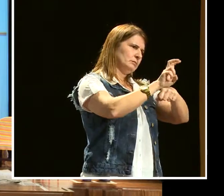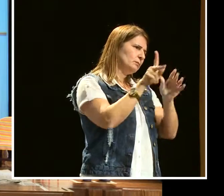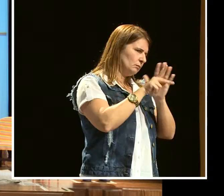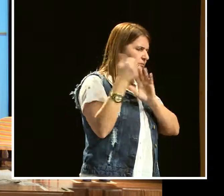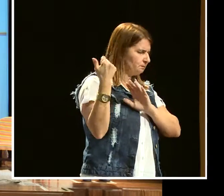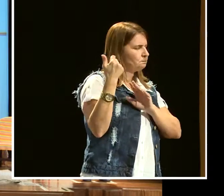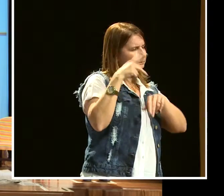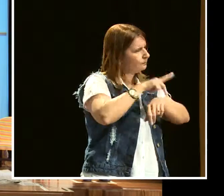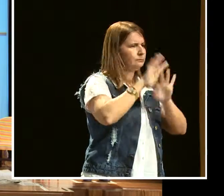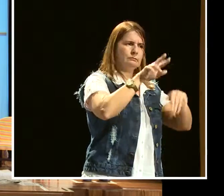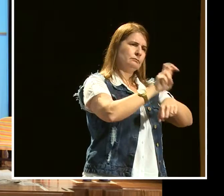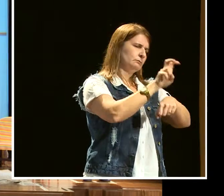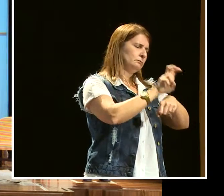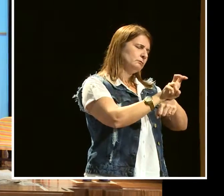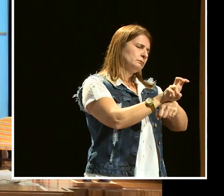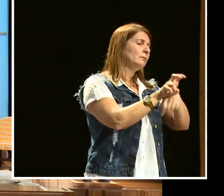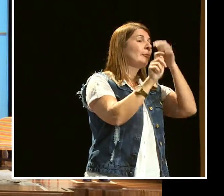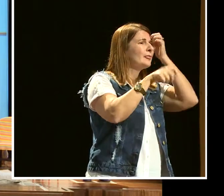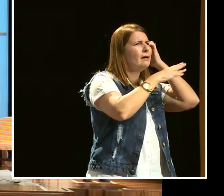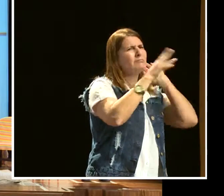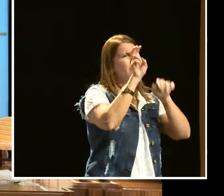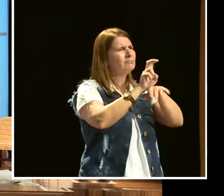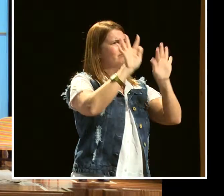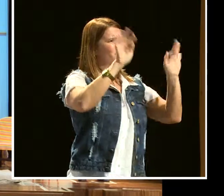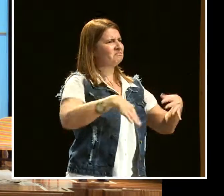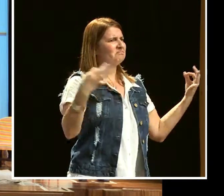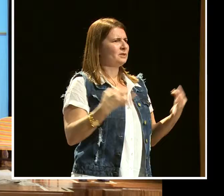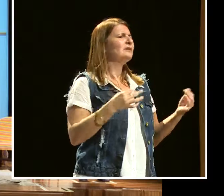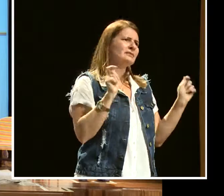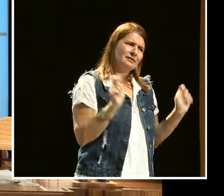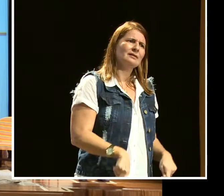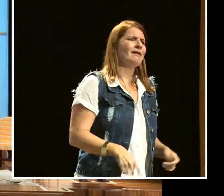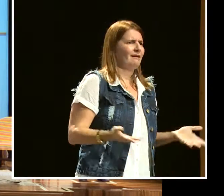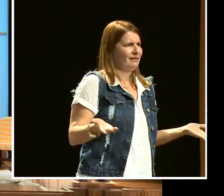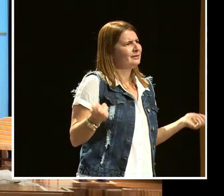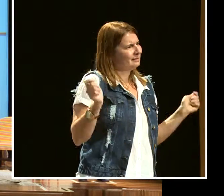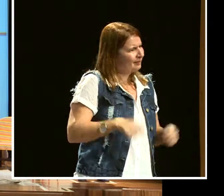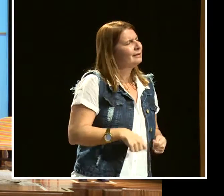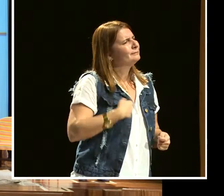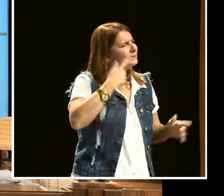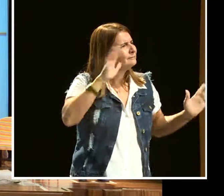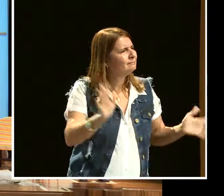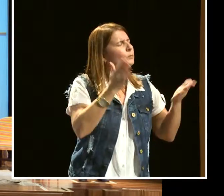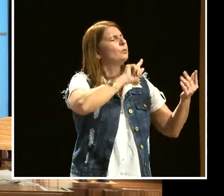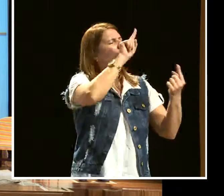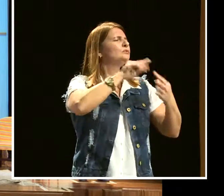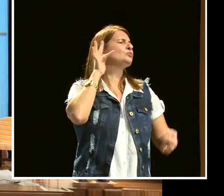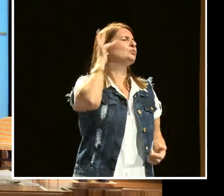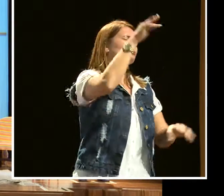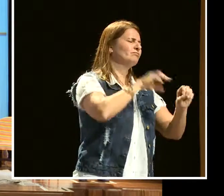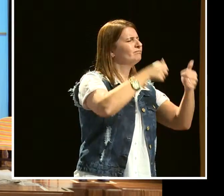melhor. Perdão, agora eles já estão no quinto período do curso de pedagogia. E estão com uma excelência incrível.